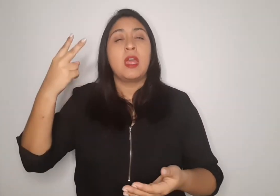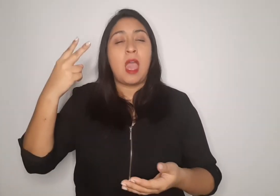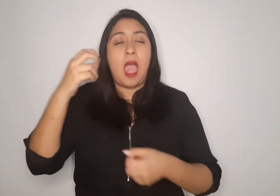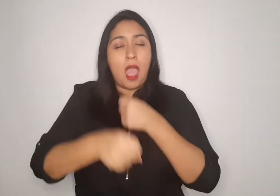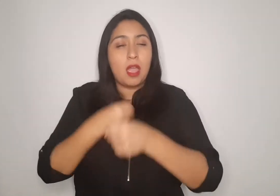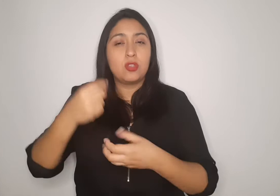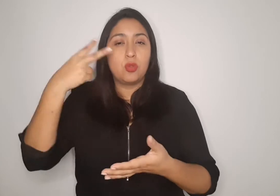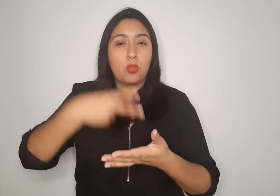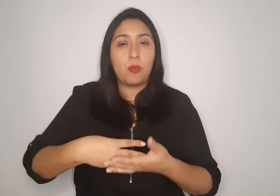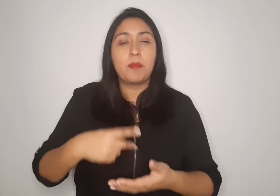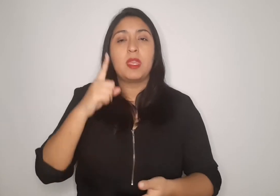2001,